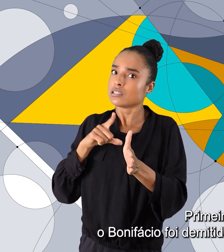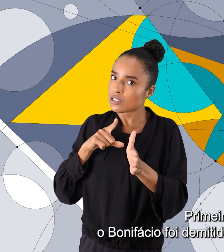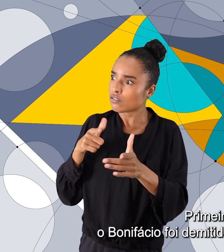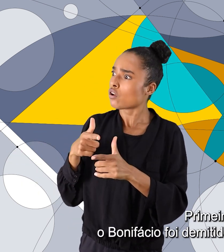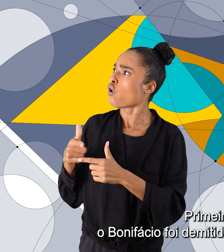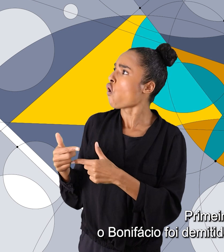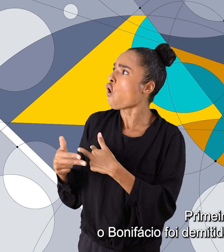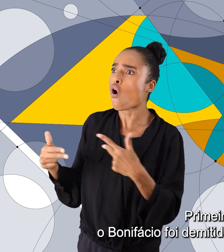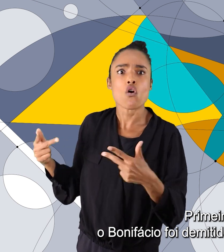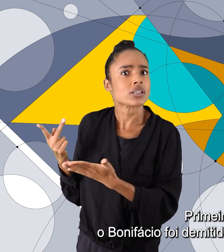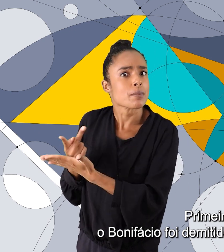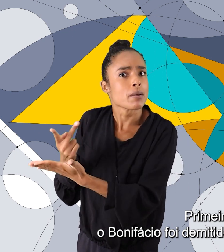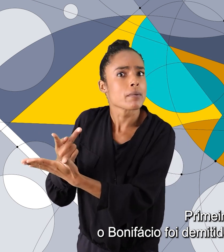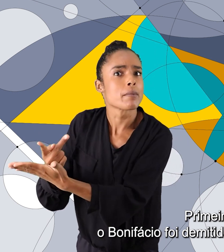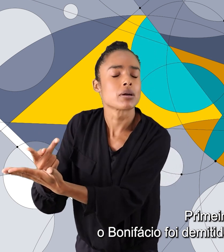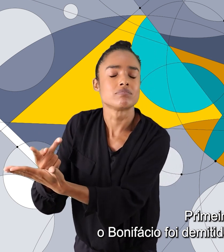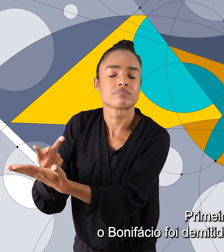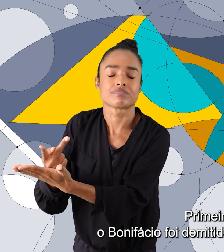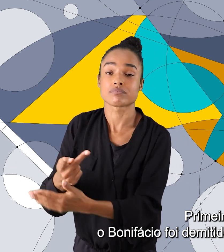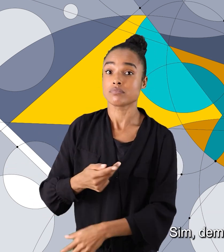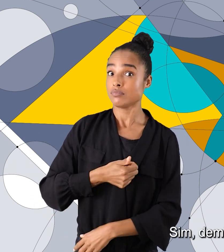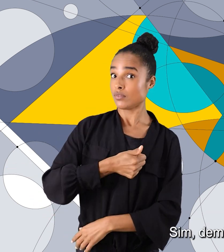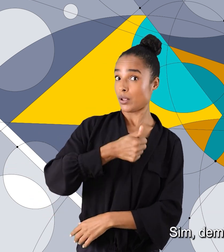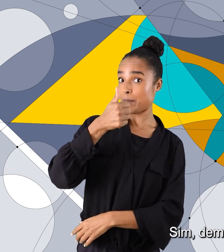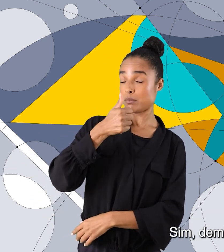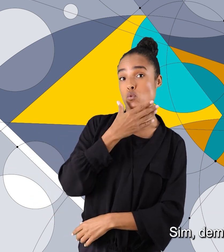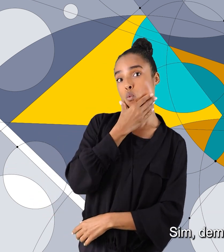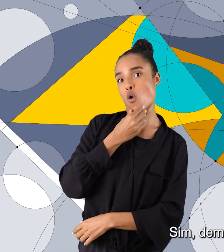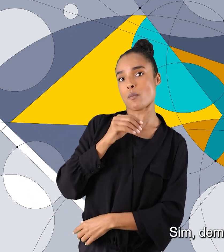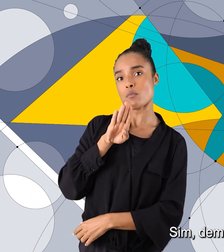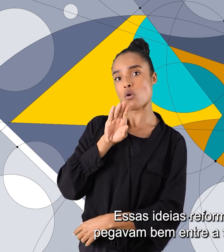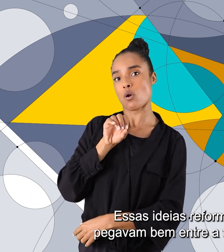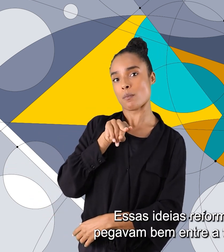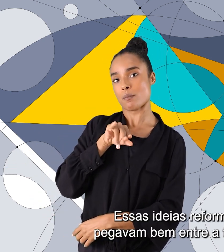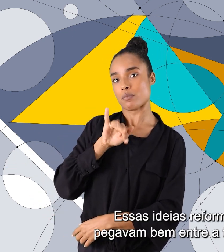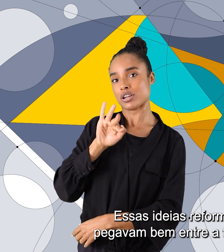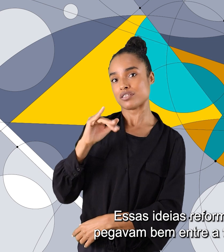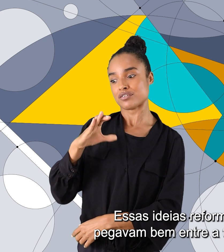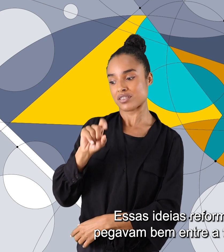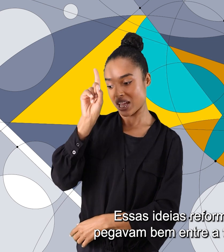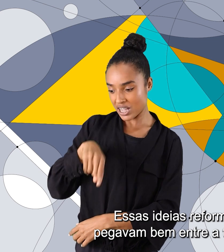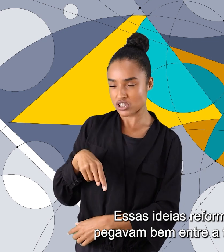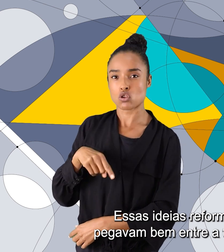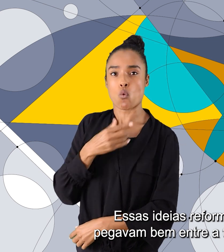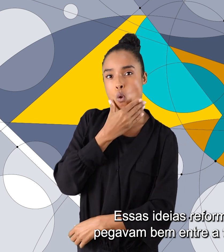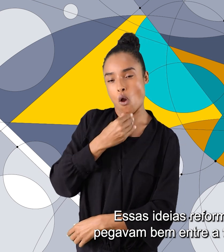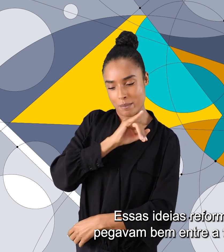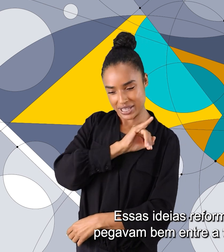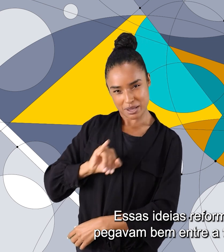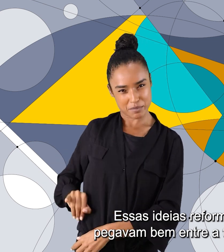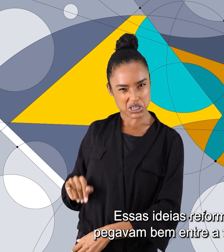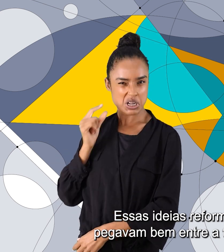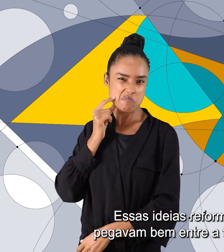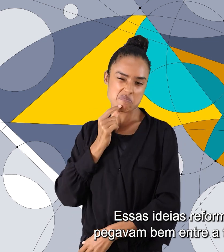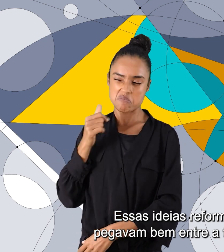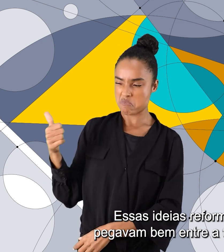Primeiro, o Bonifácio foi demitido pelo imperador. Sim, demitido. Essas ideias reformistas dele não